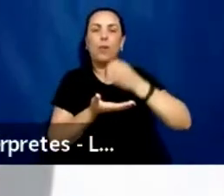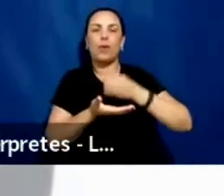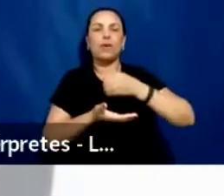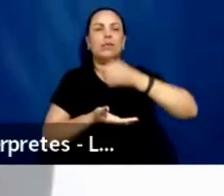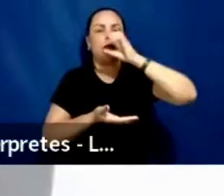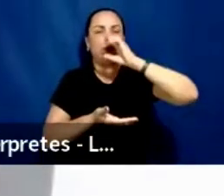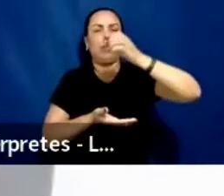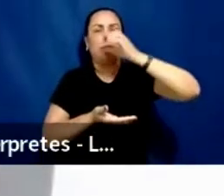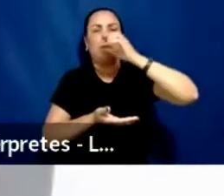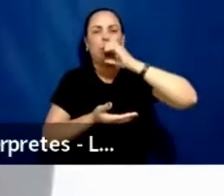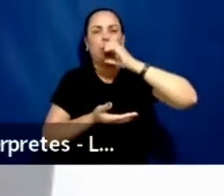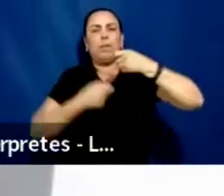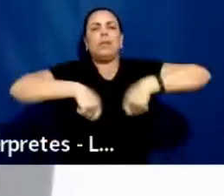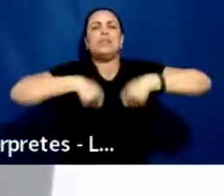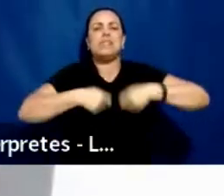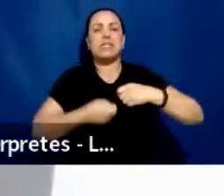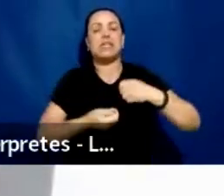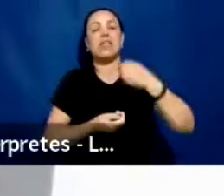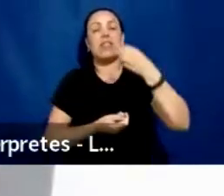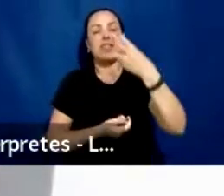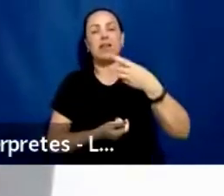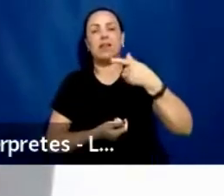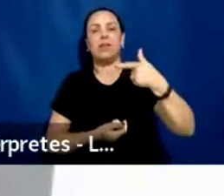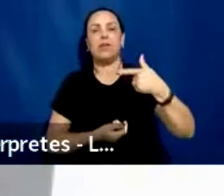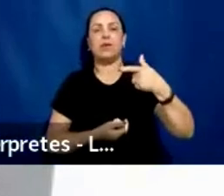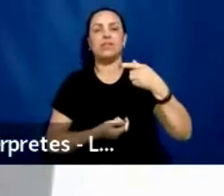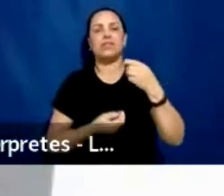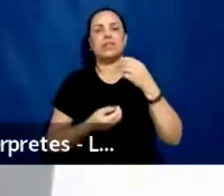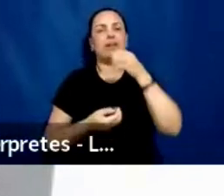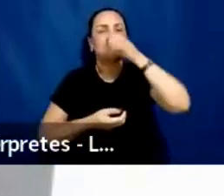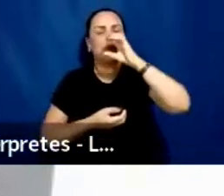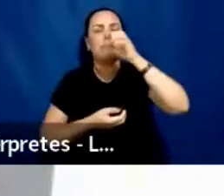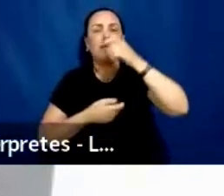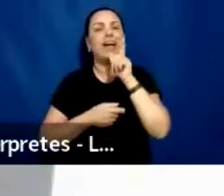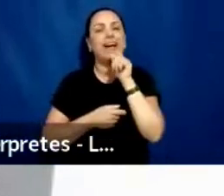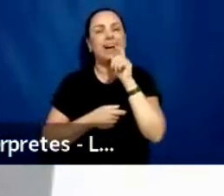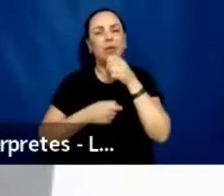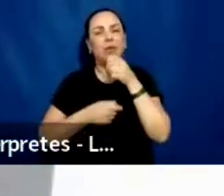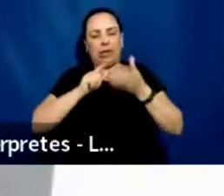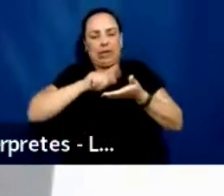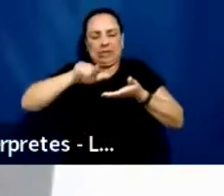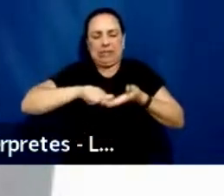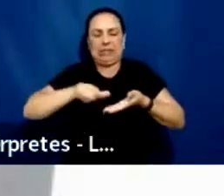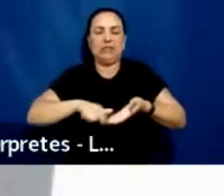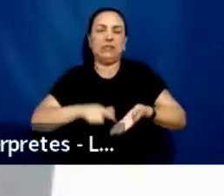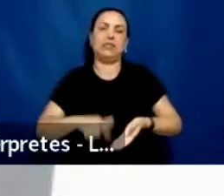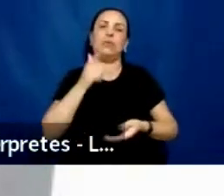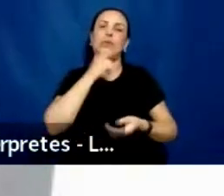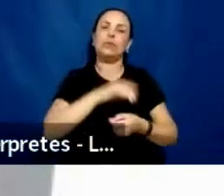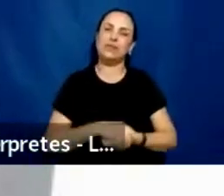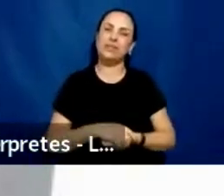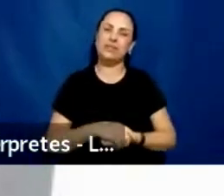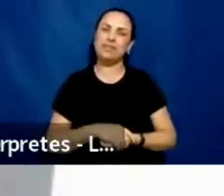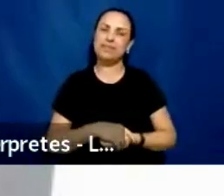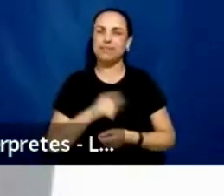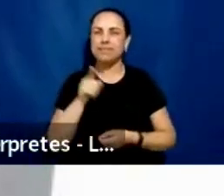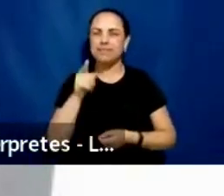obra, que ele defendeu ali, né? No prêmio, ele até ganhou um prêmio Nobel no ano